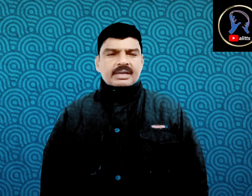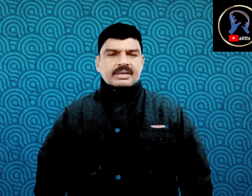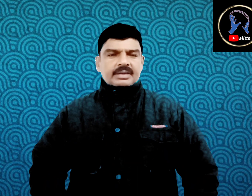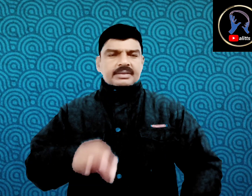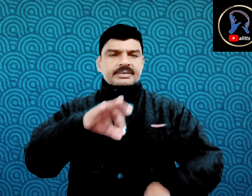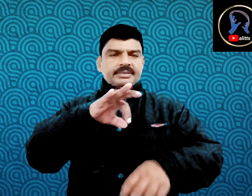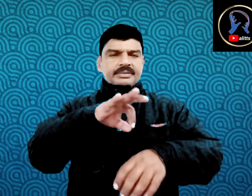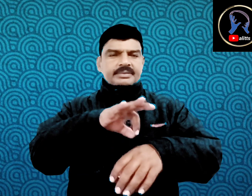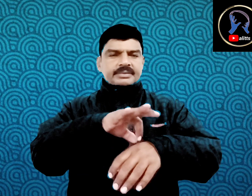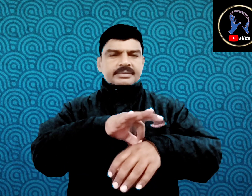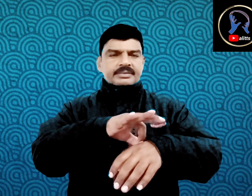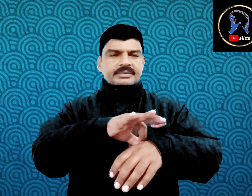काटना